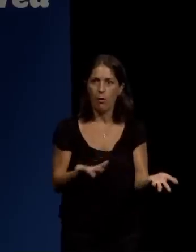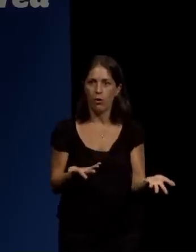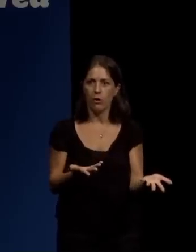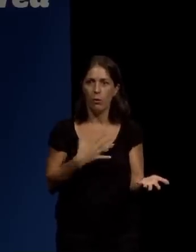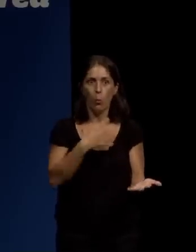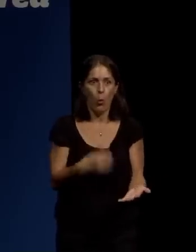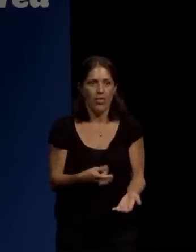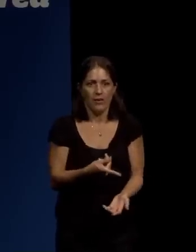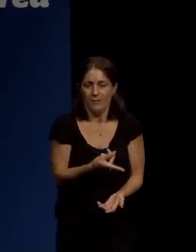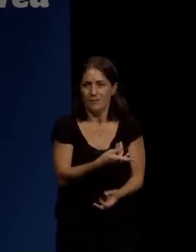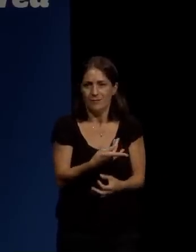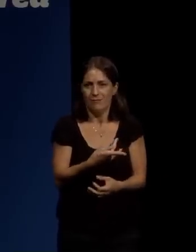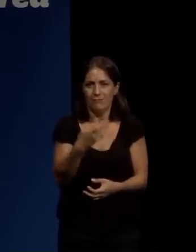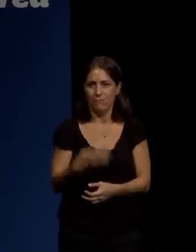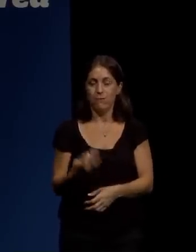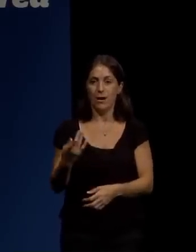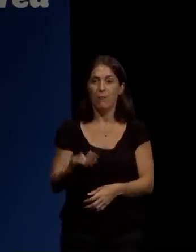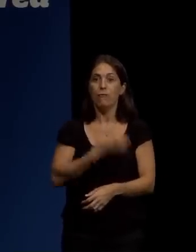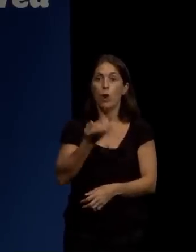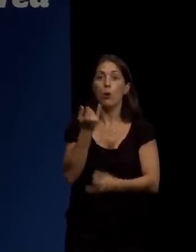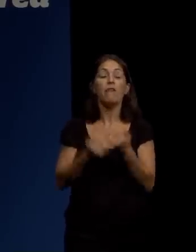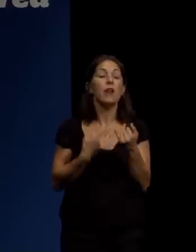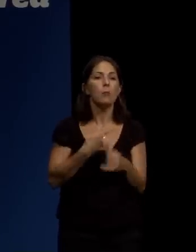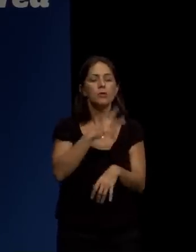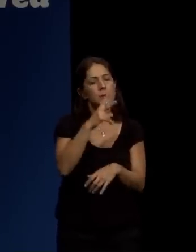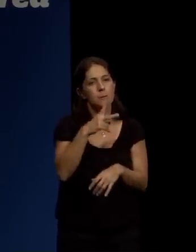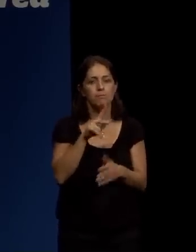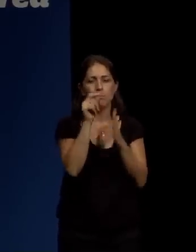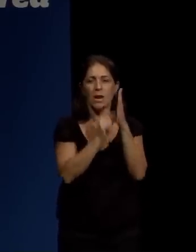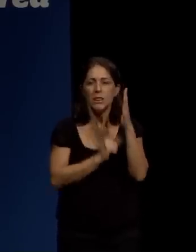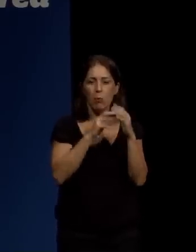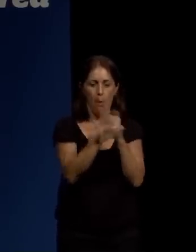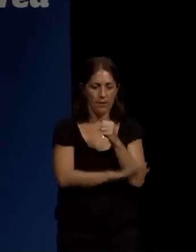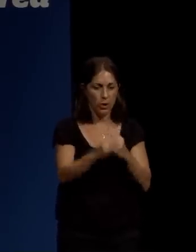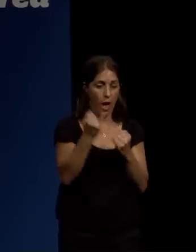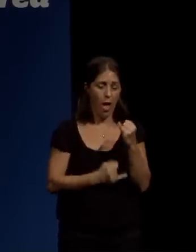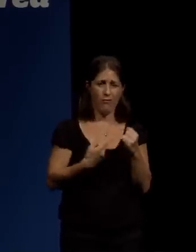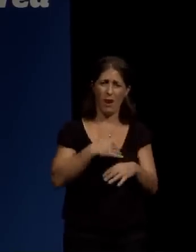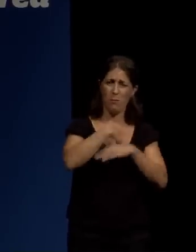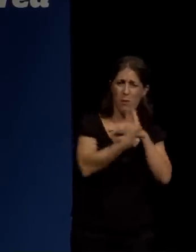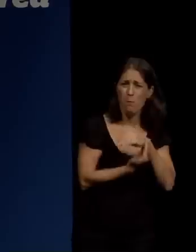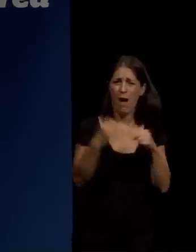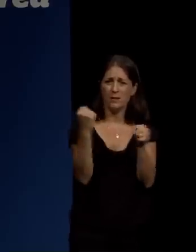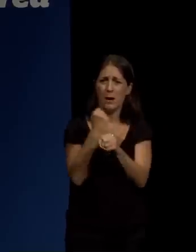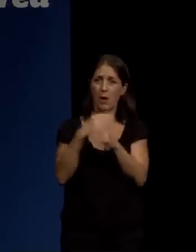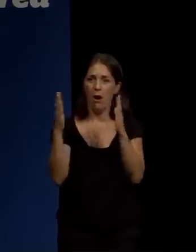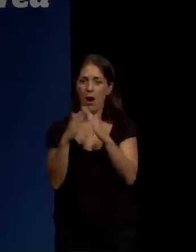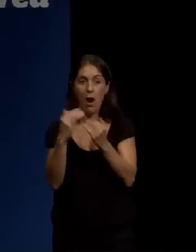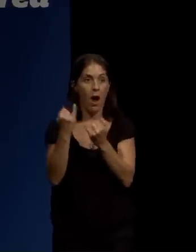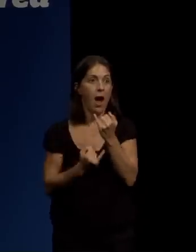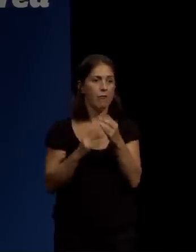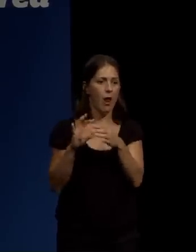ser posible que os principios básicos condensados nas marxes da dignidade, do pan, traballo e teito, pudesen cristalizar nun